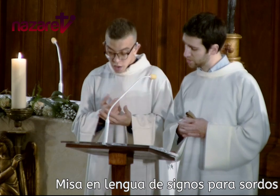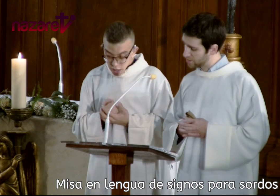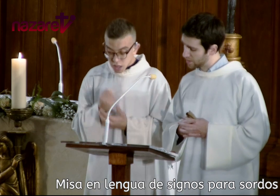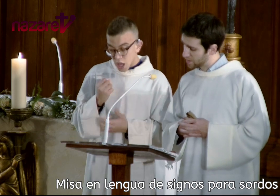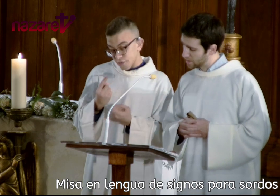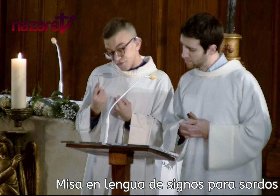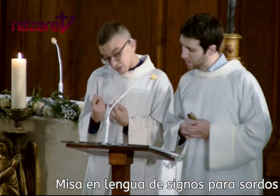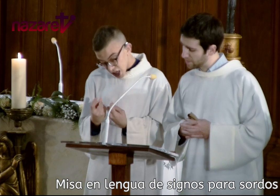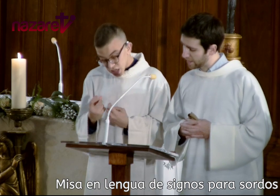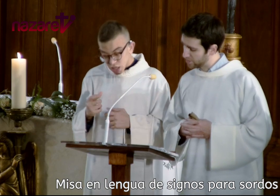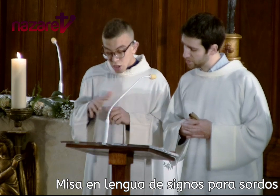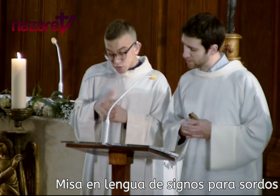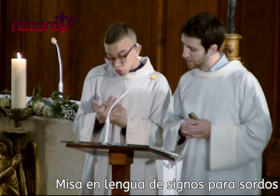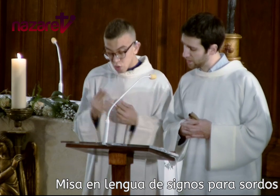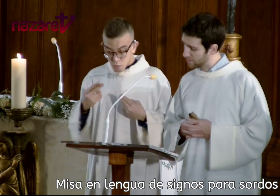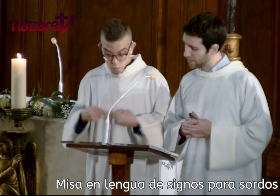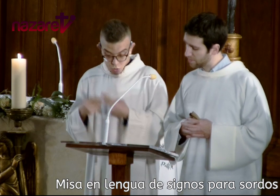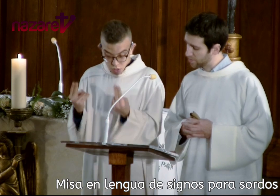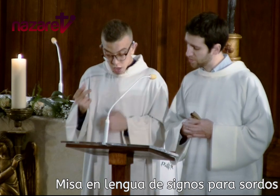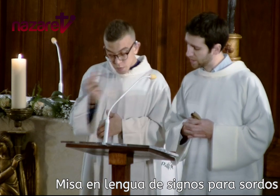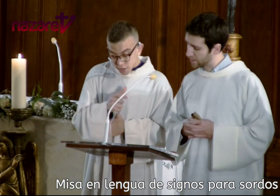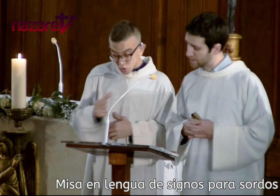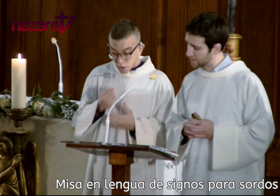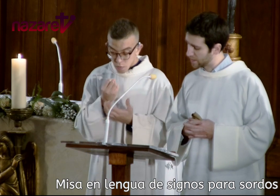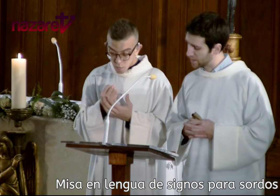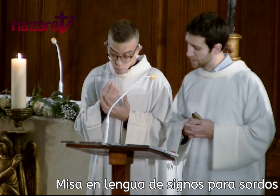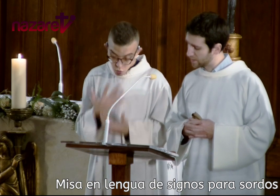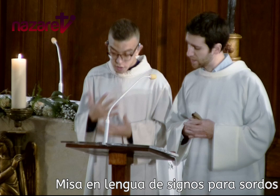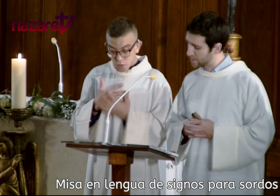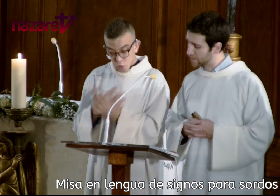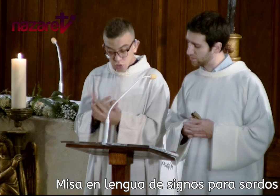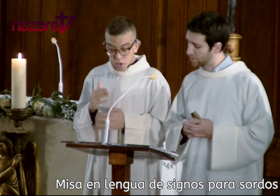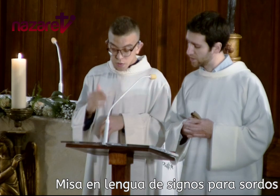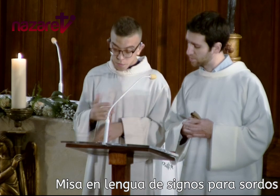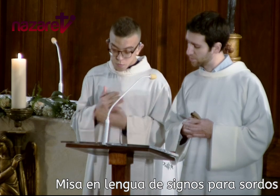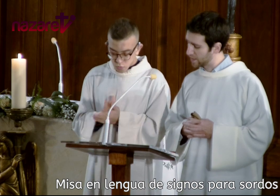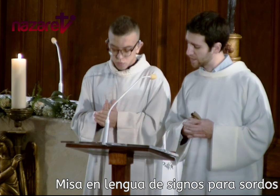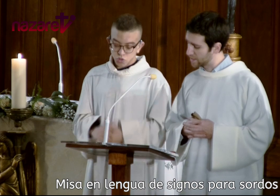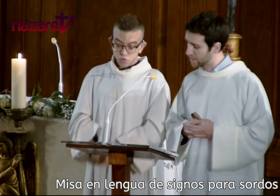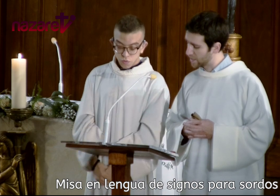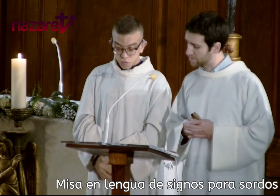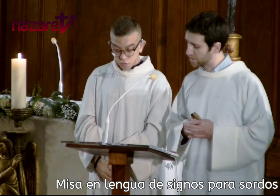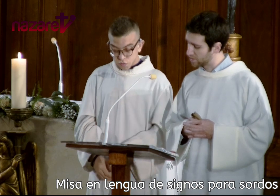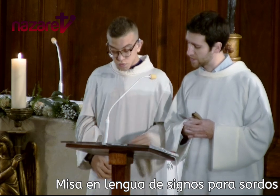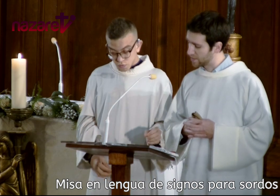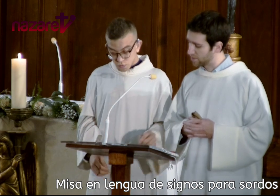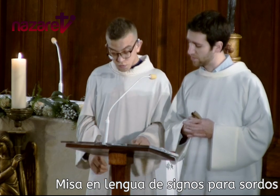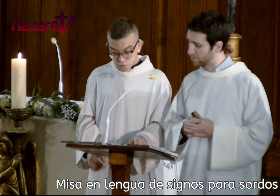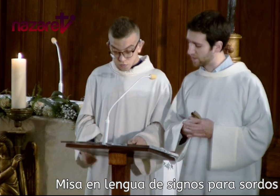mal pagados reciban el apoyo que necesitan de las instituciones públicas y de las personas de buena voluntad